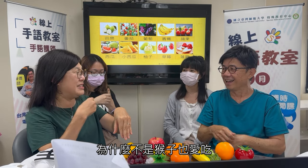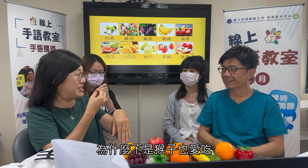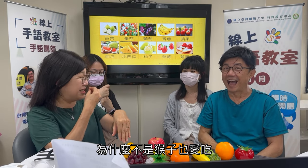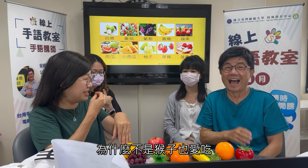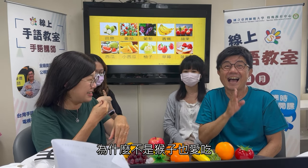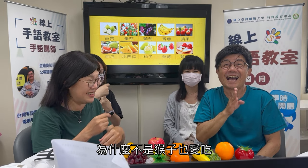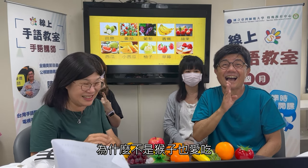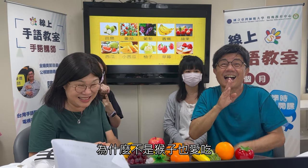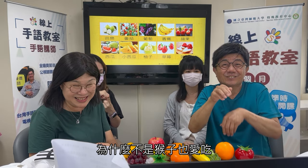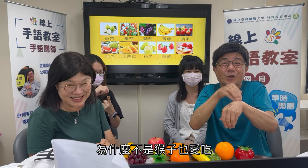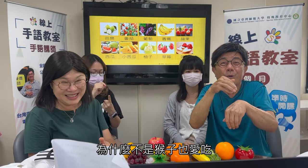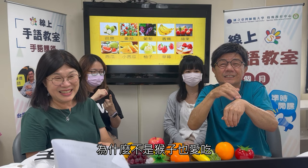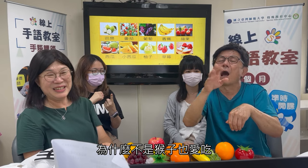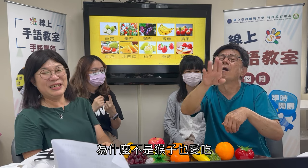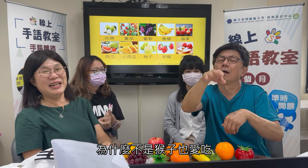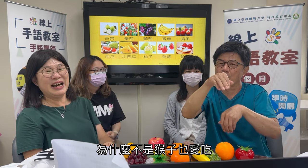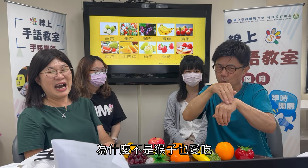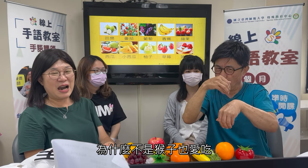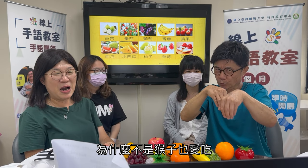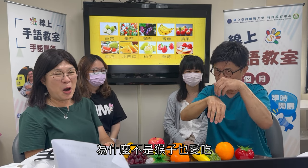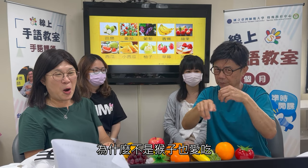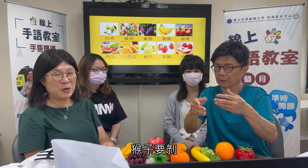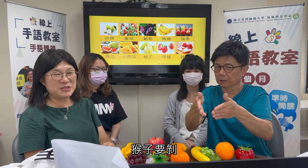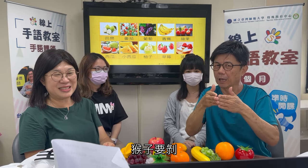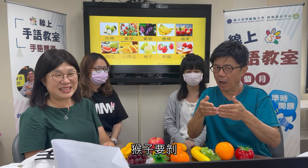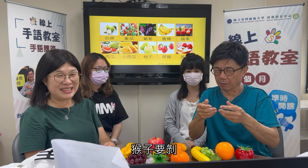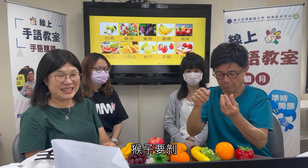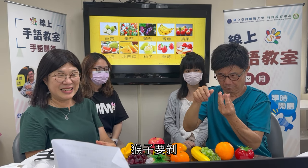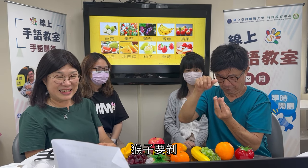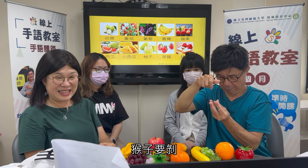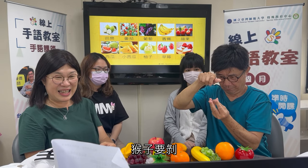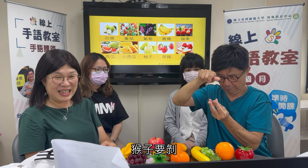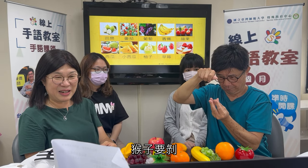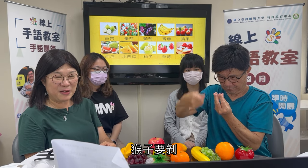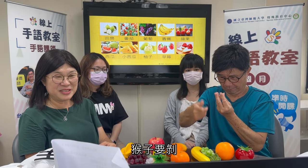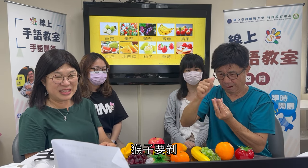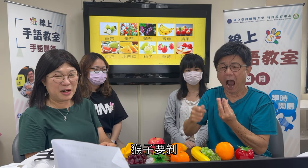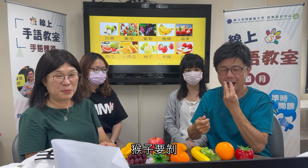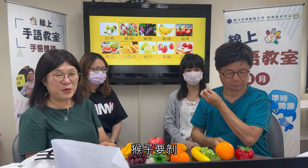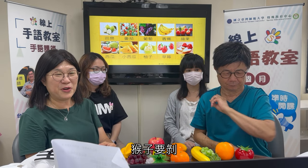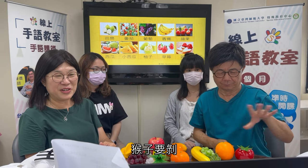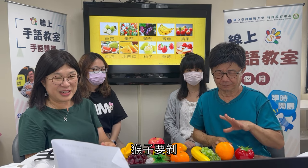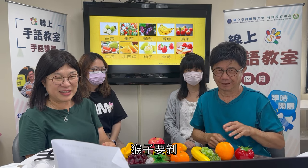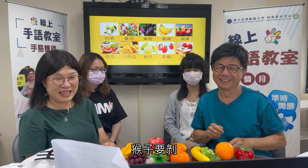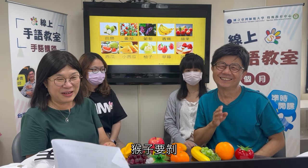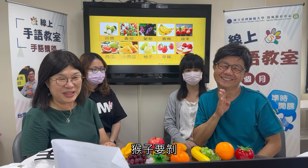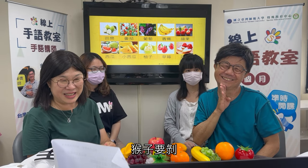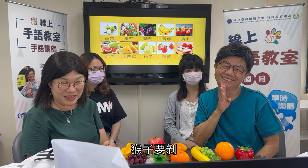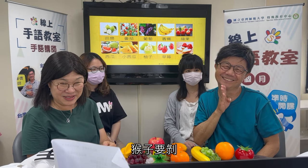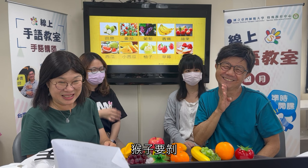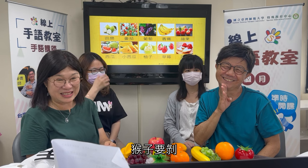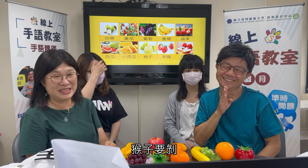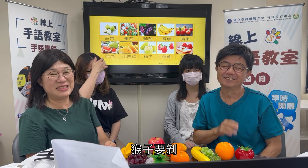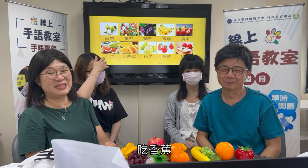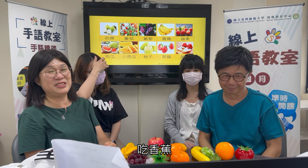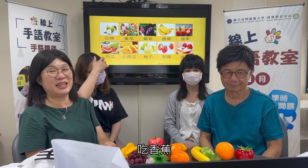吃？好，猴子也要，猴子要剥，好，也会吃香